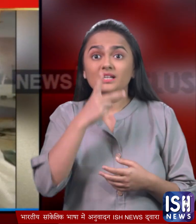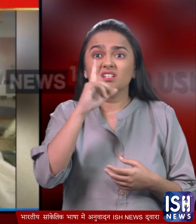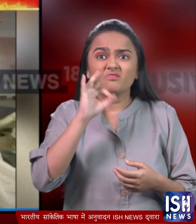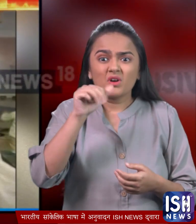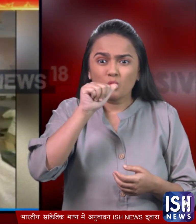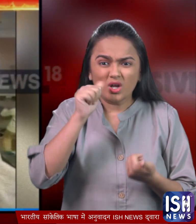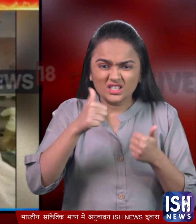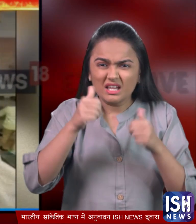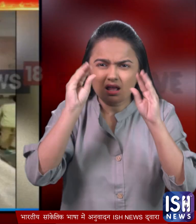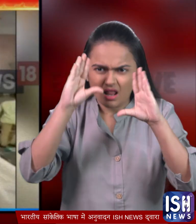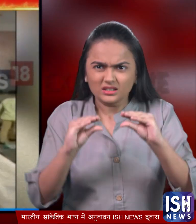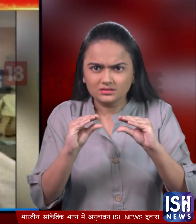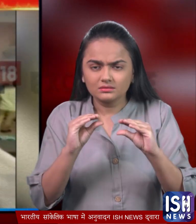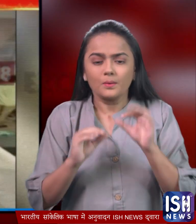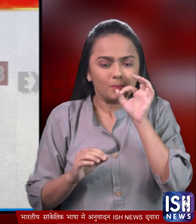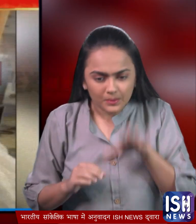है ना,